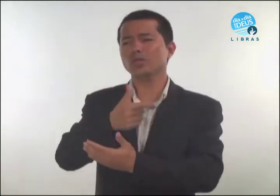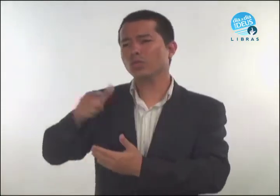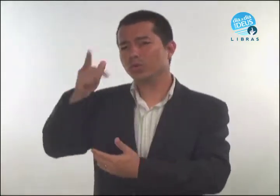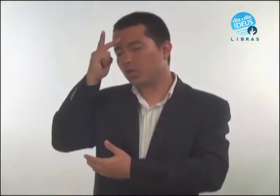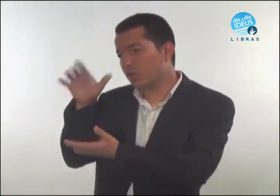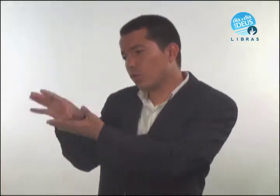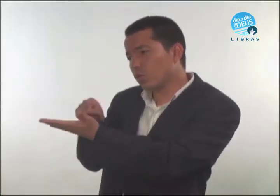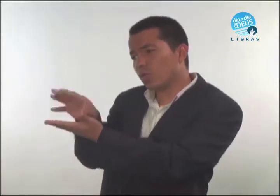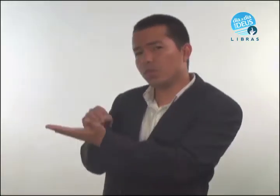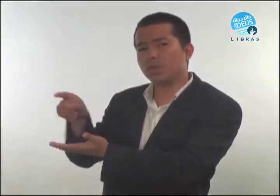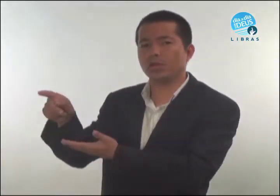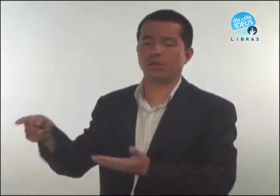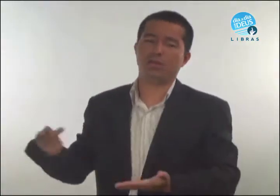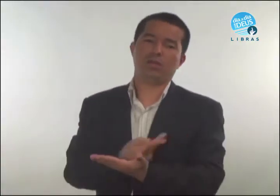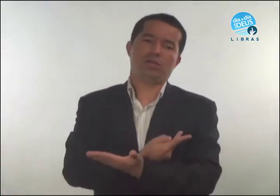os modelos de um só homem.